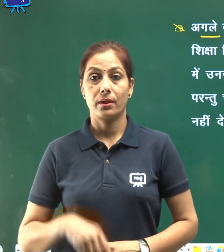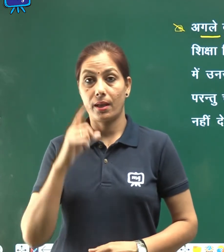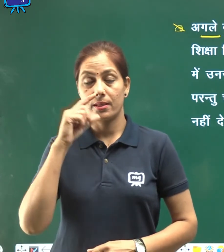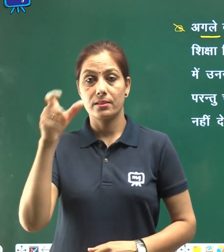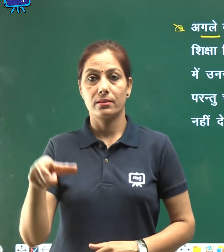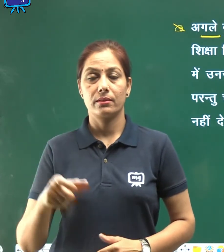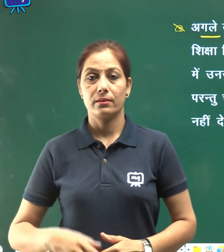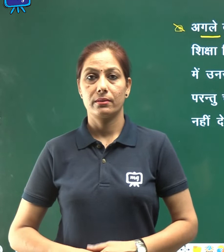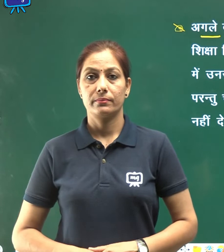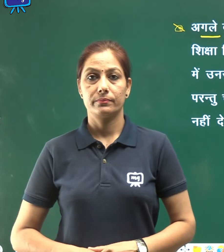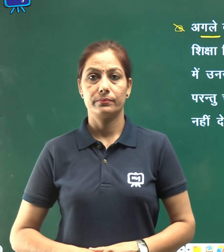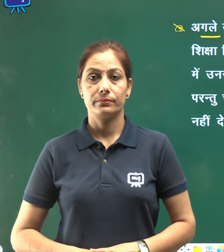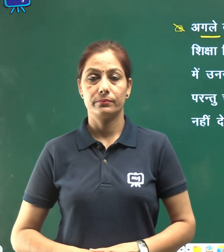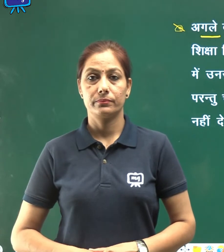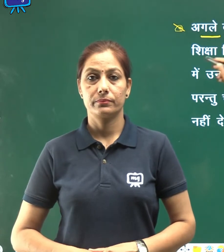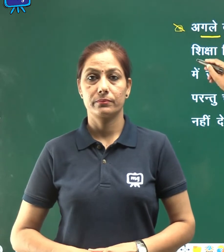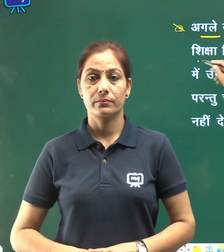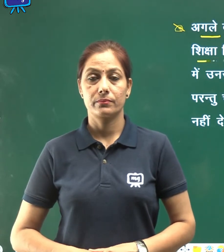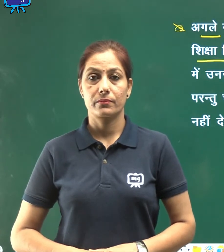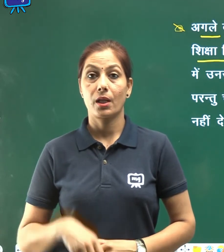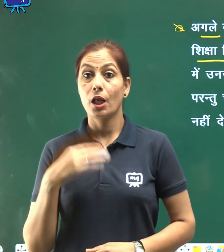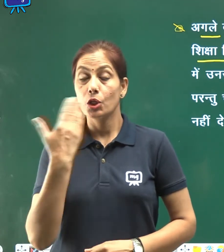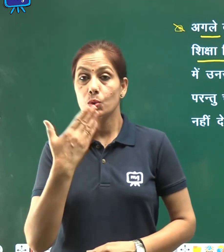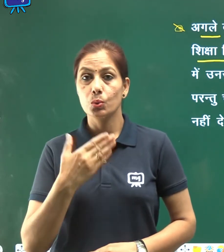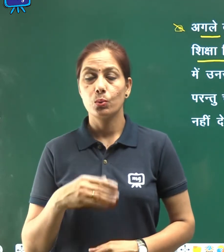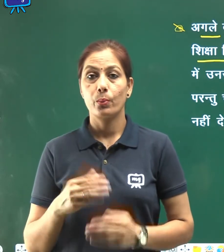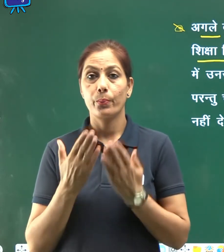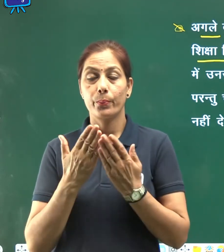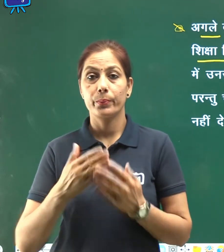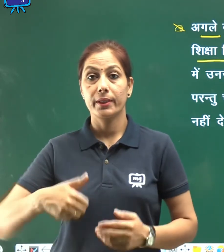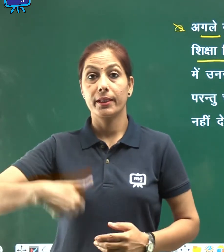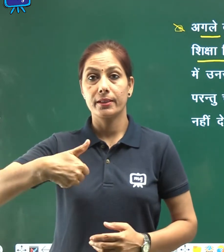रजनी स्कूल शिक्षा निदेशक के